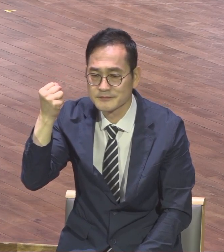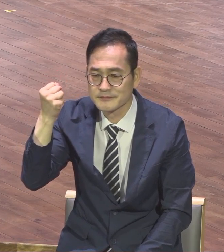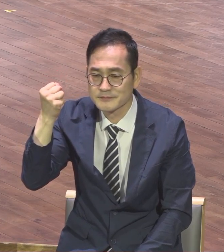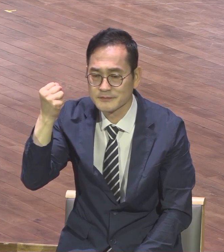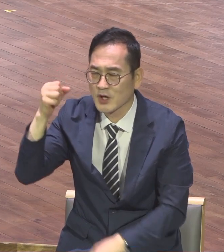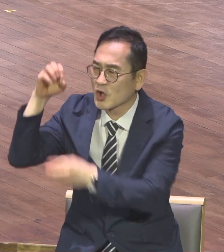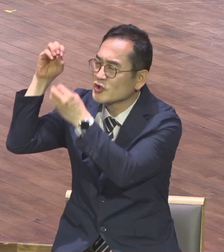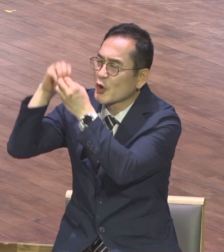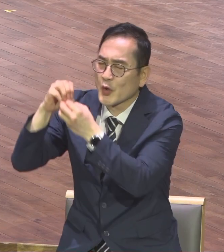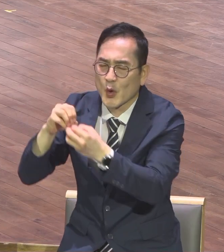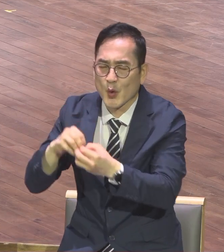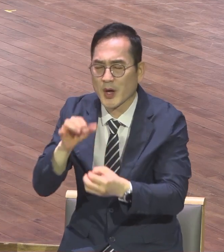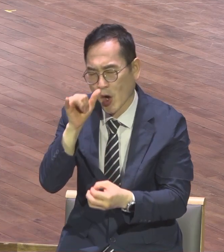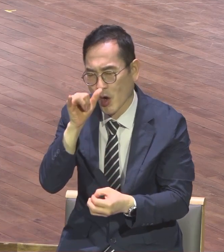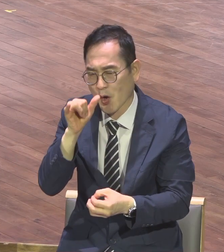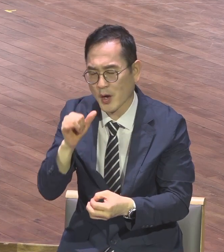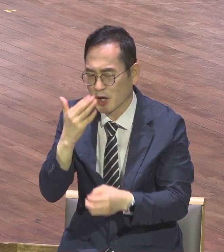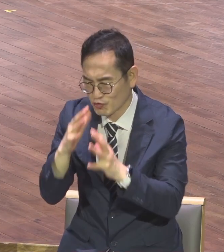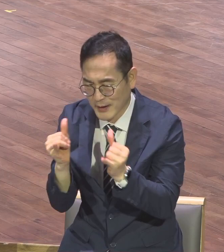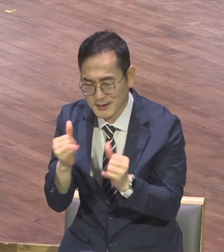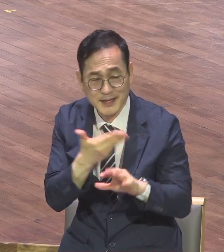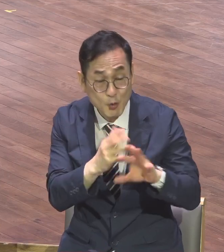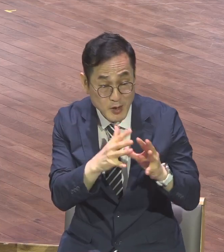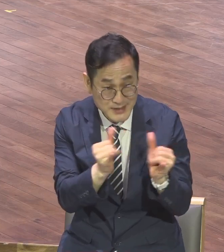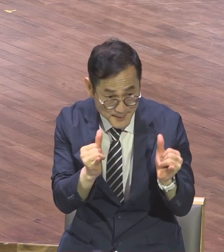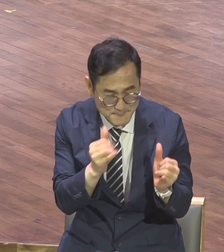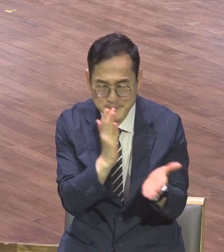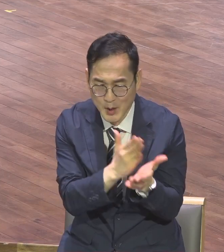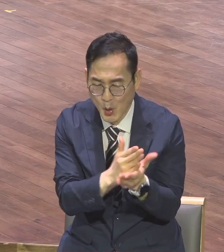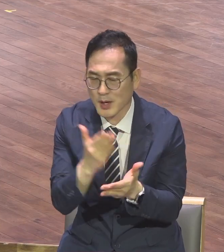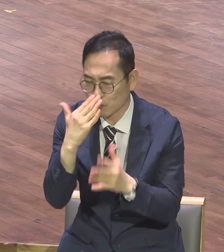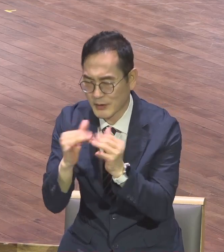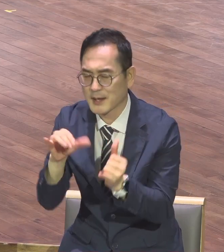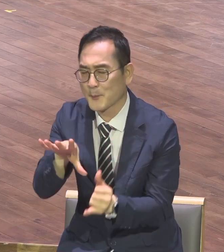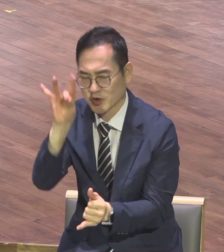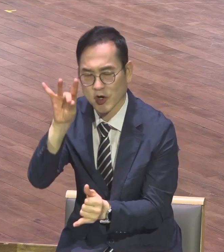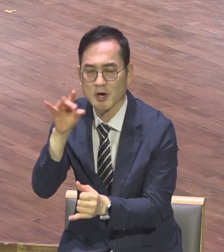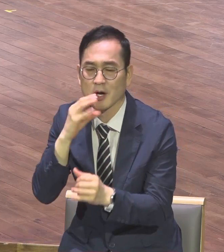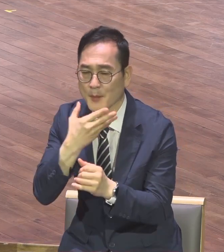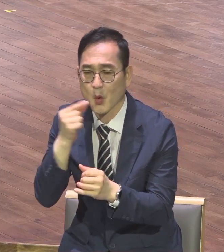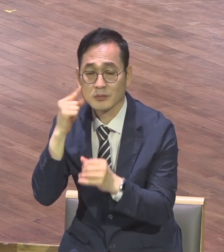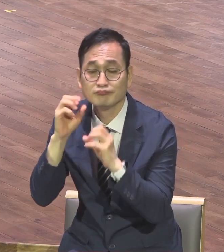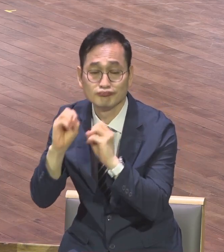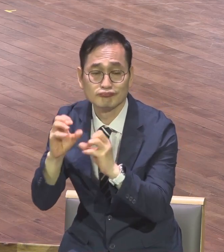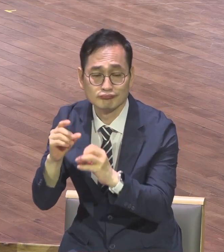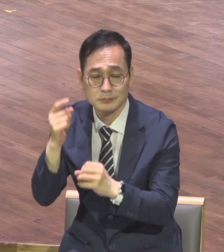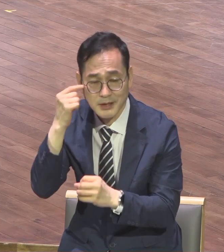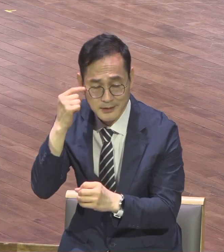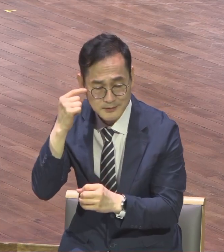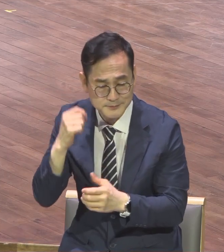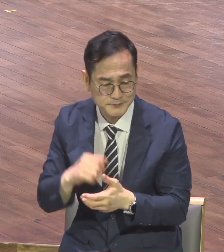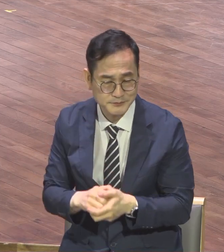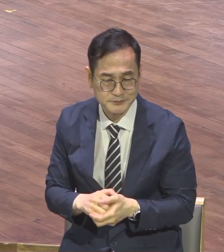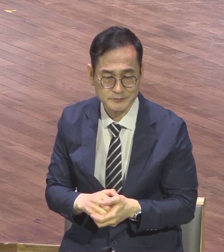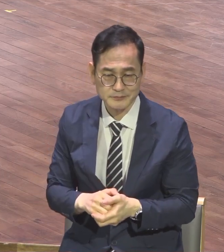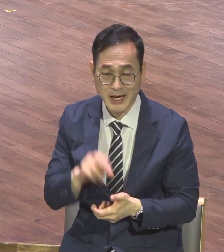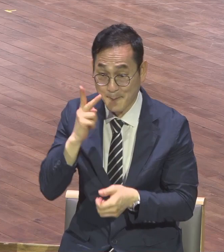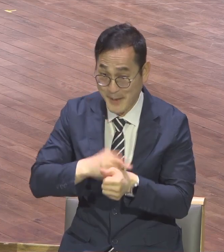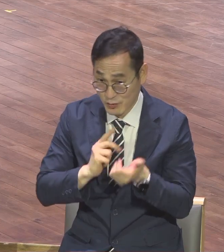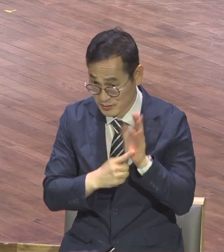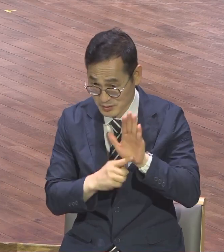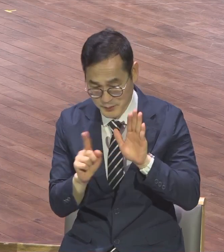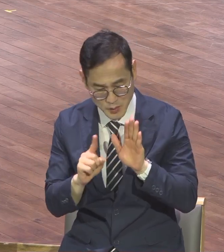전통, 어떤 그런 전통이 있었어요. 그래서 바울은 로마서 1장 16절에 이 사실을 밝히고 있습니다.